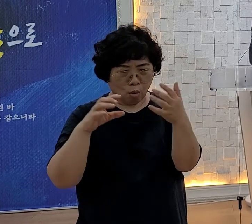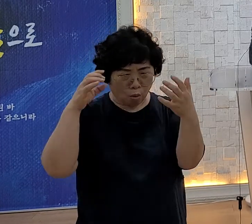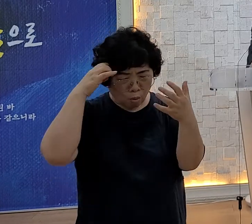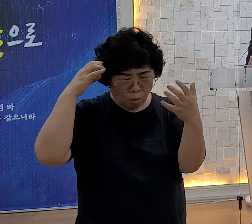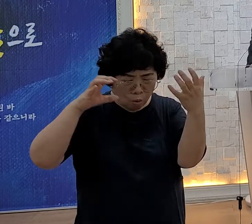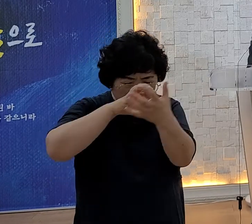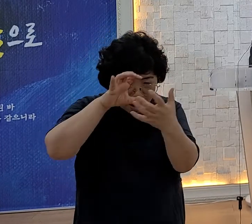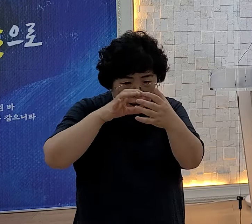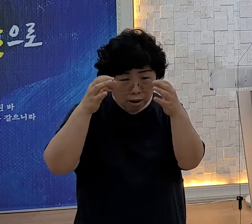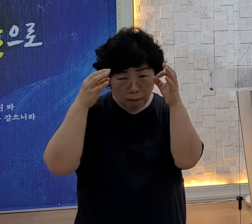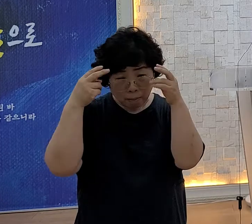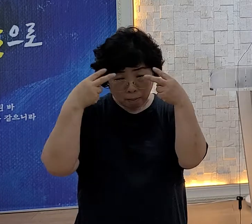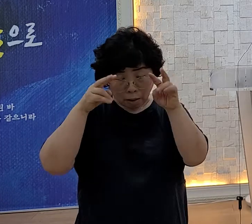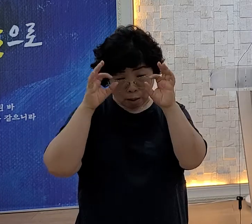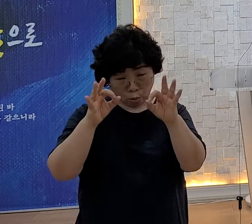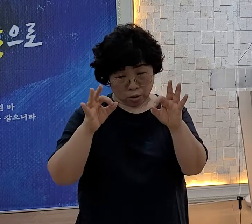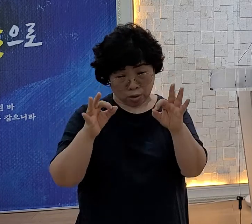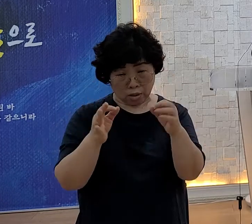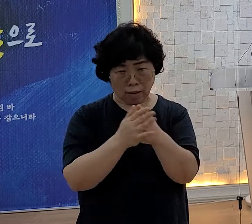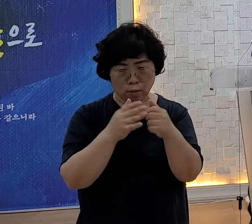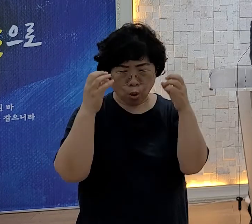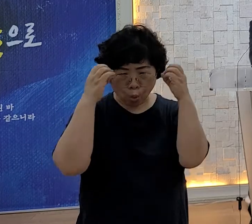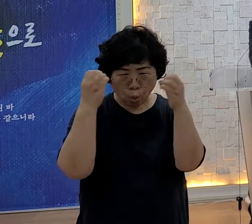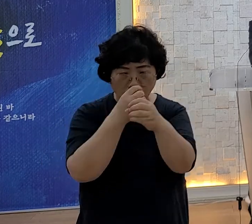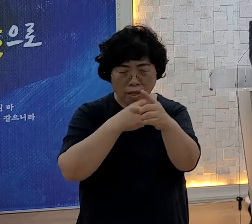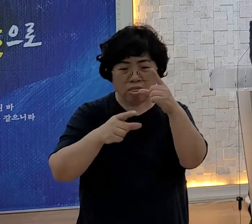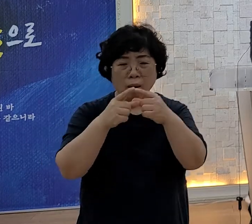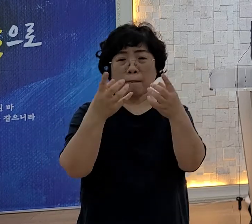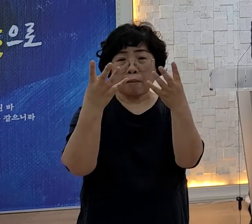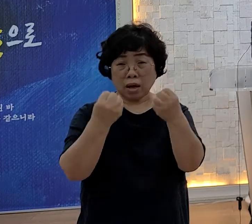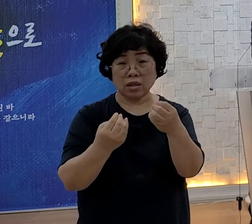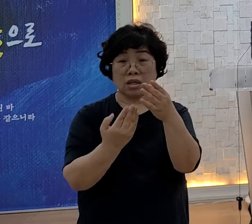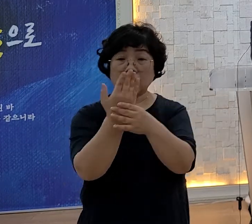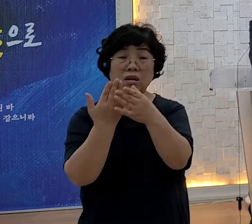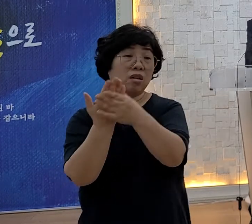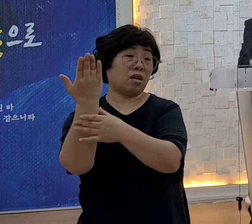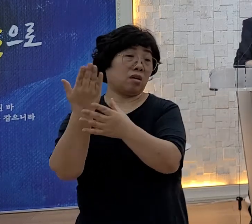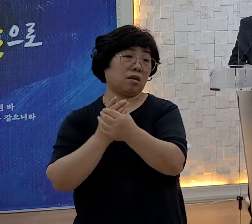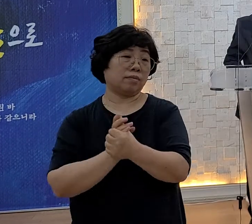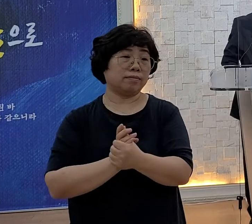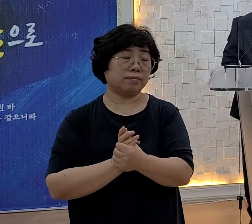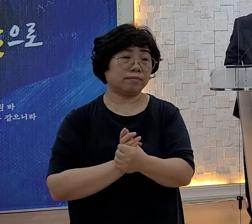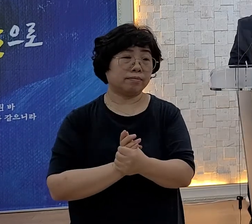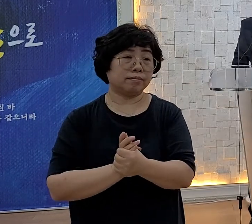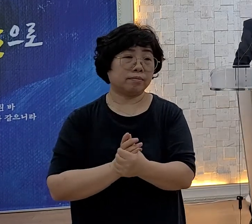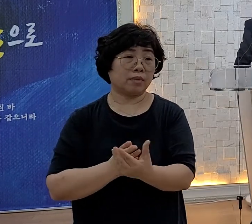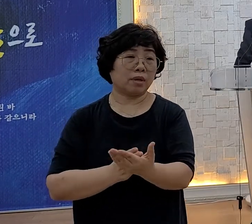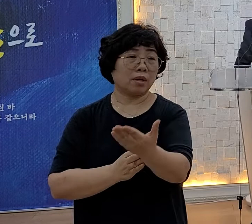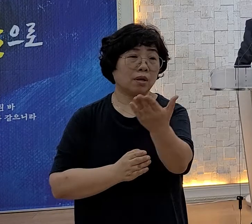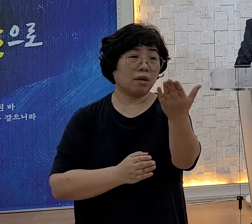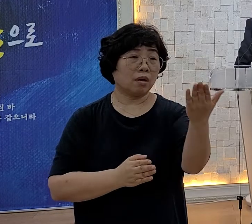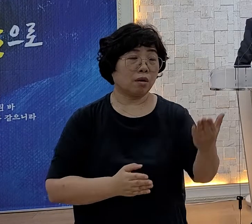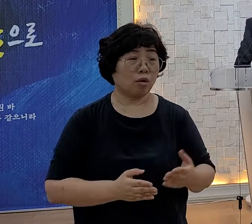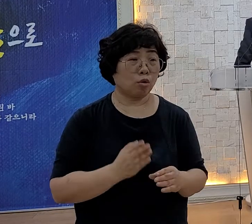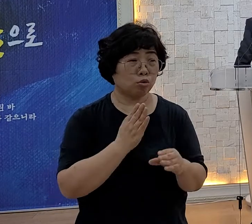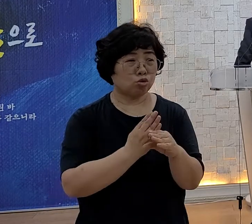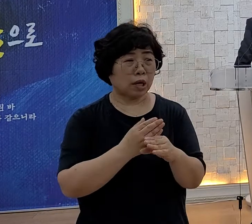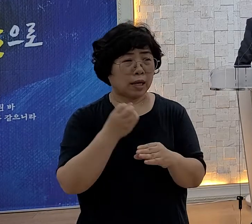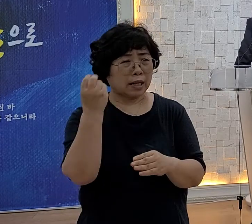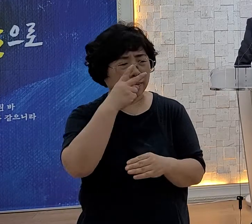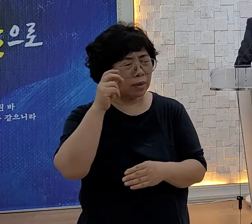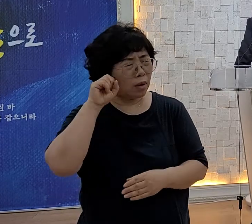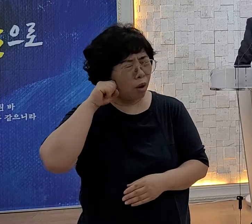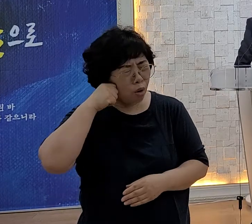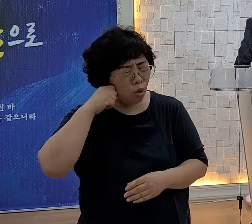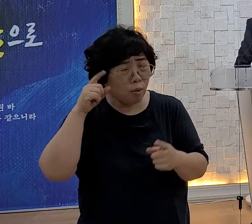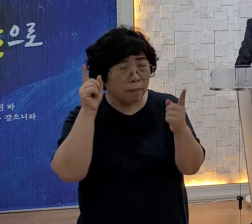출발하기 때문에 여기서 오해가 많이 발생하고 문제가 생긴다는 거예요. 여러분, 갑자기 어떤 어려움이 오거나 내가